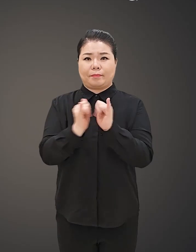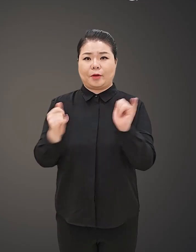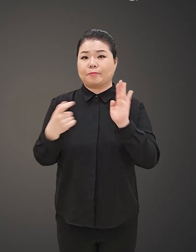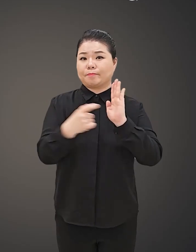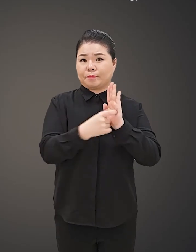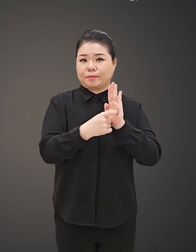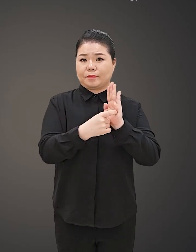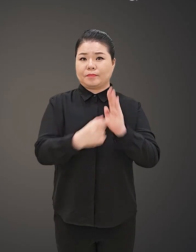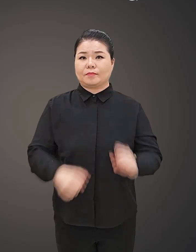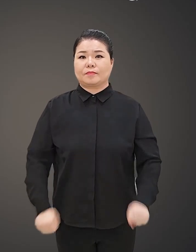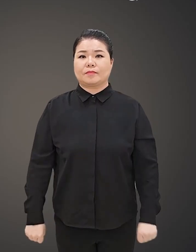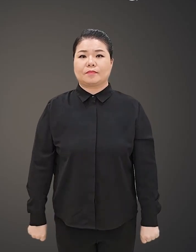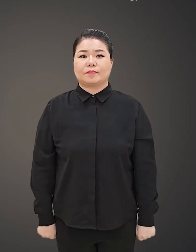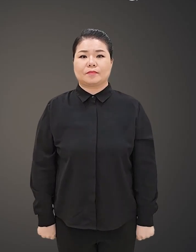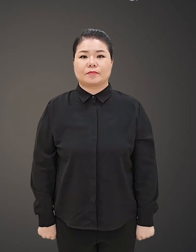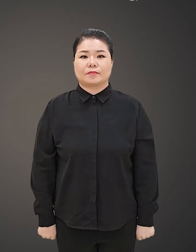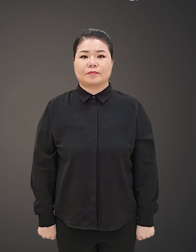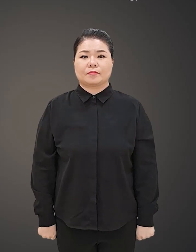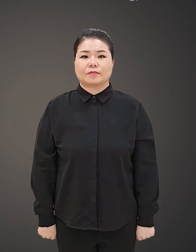이르고 있습니다.